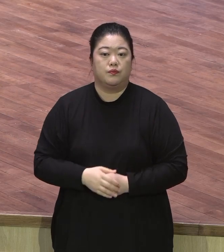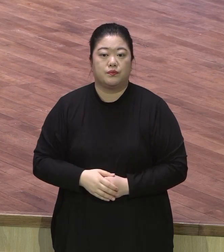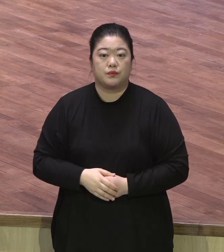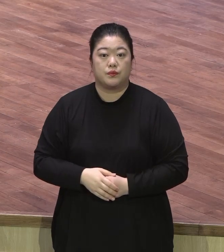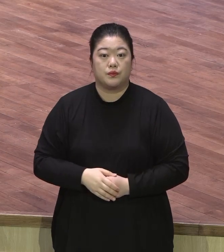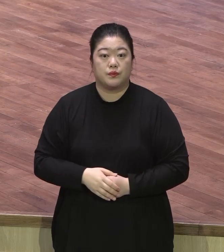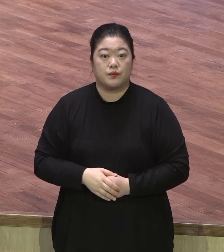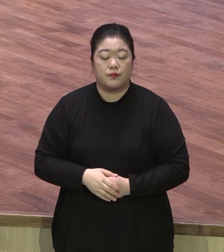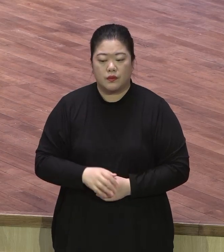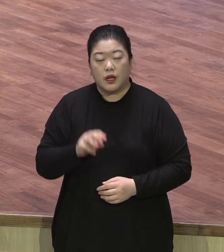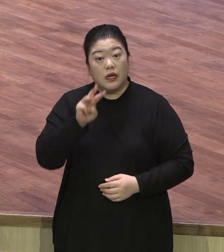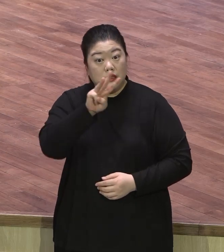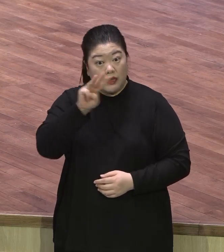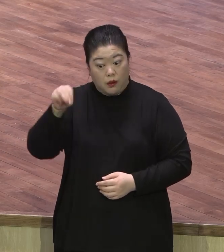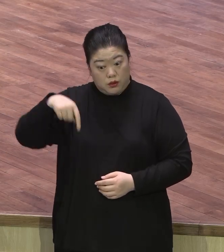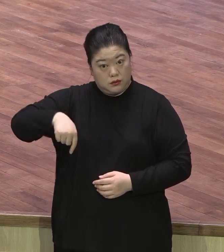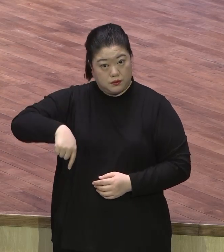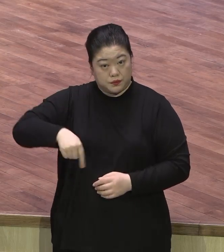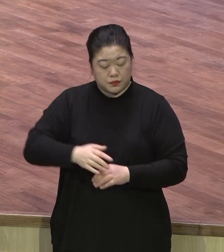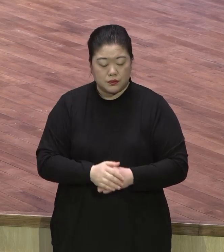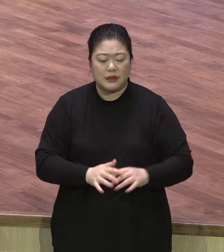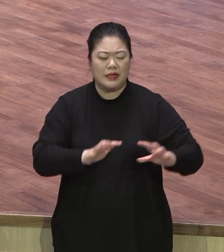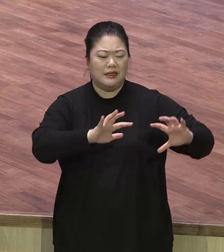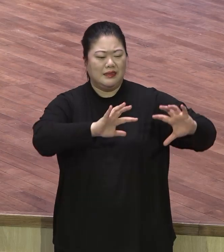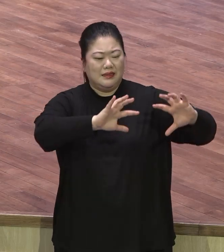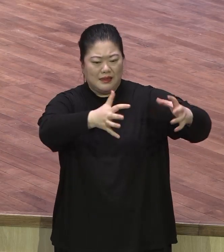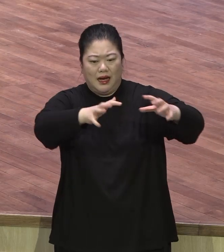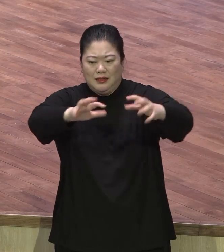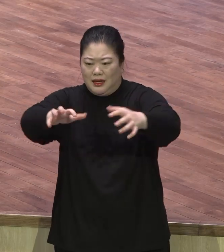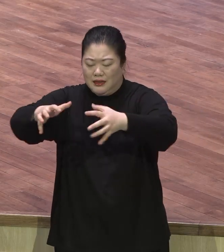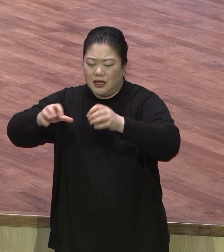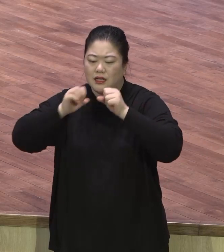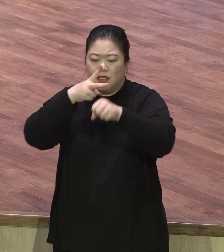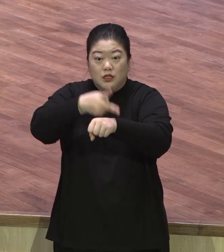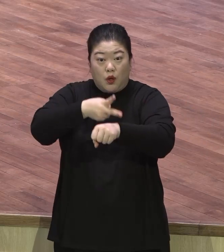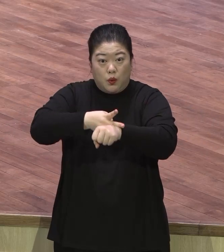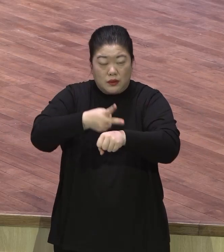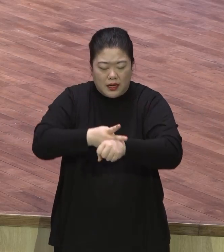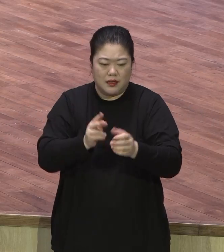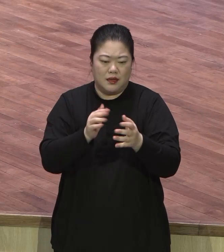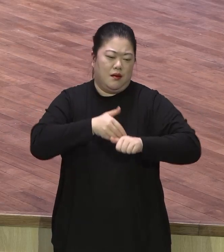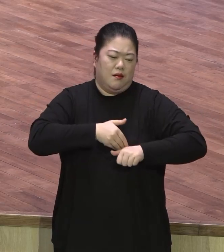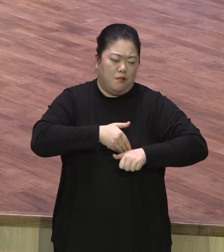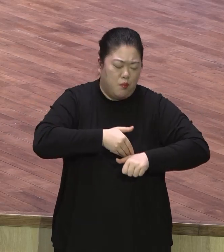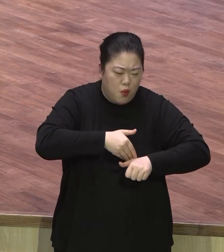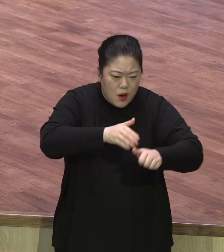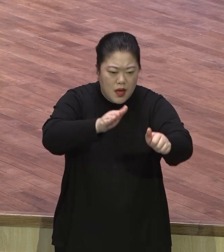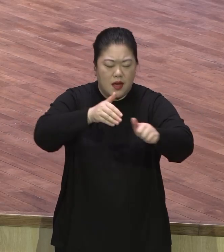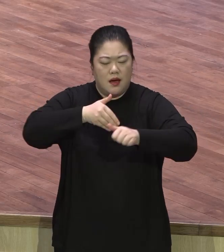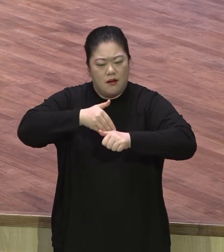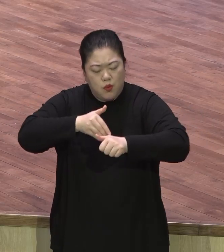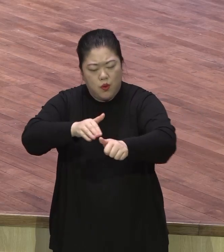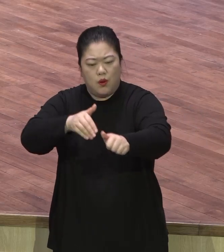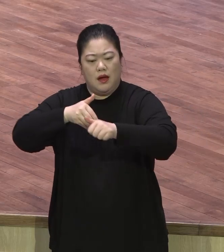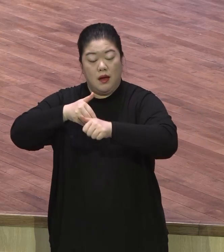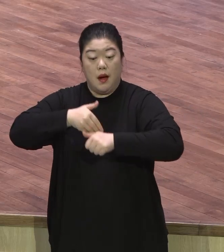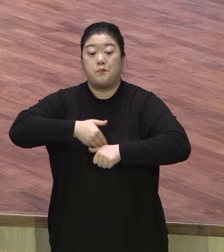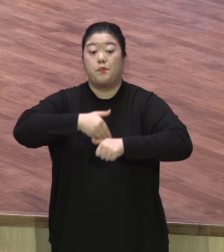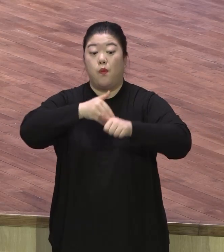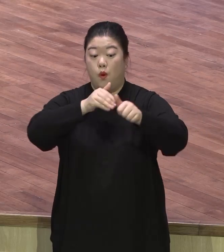교회만 해도 세계 나라를 선교사 파송해 놓고 해외 선교 캠프 가는 나라는